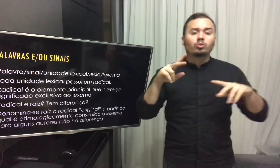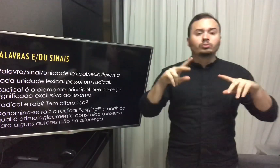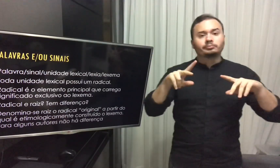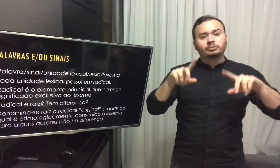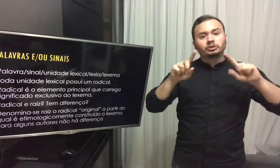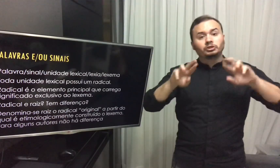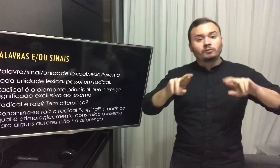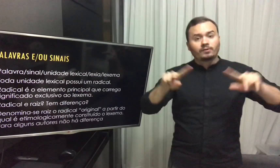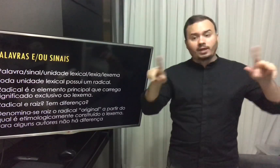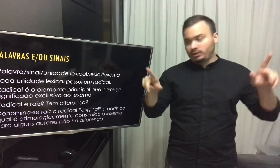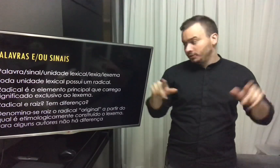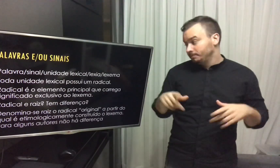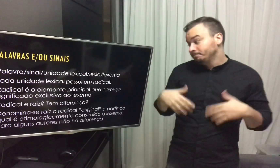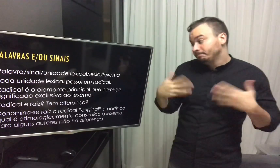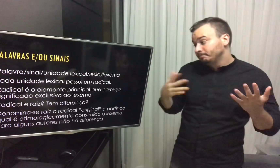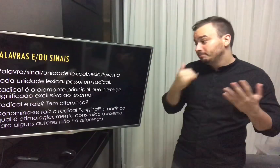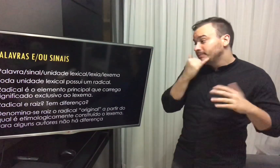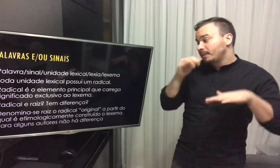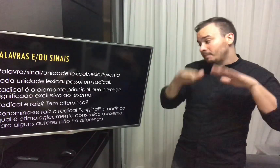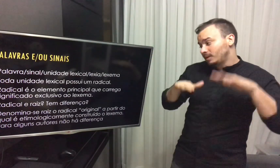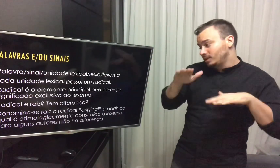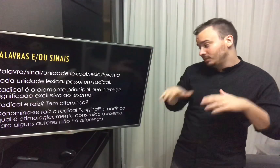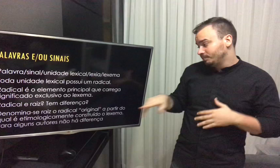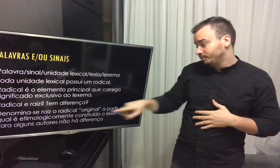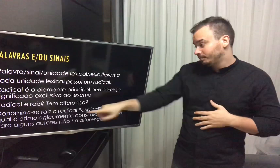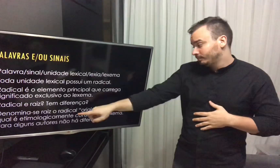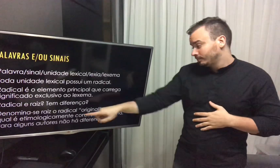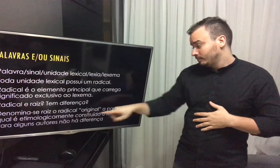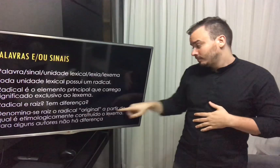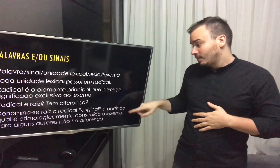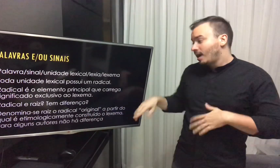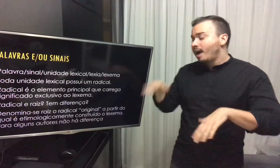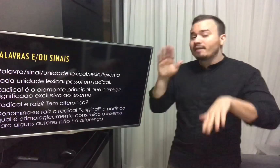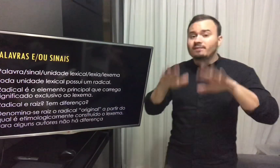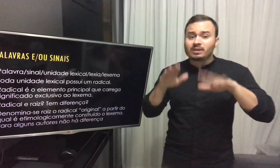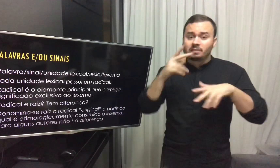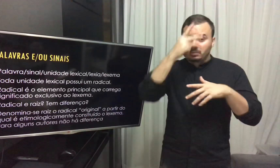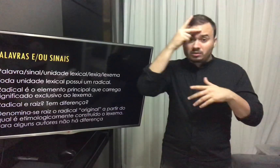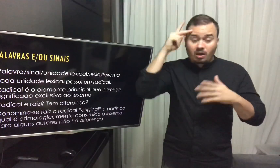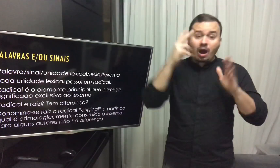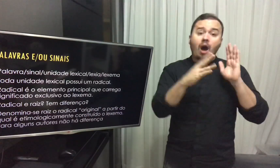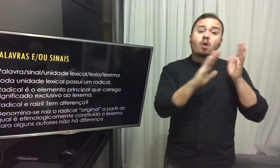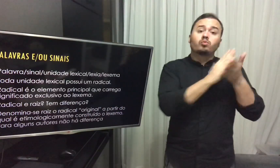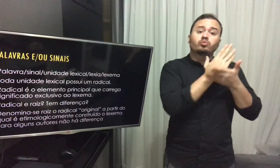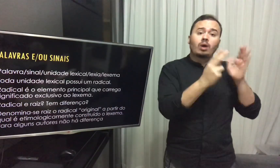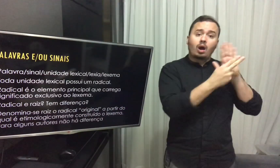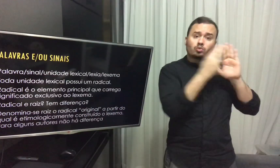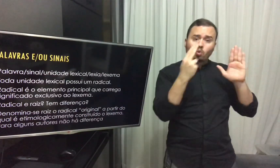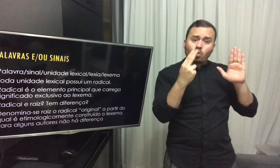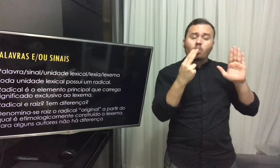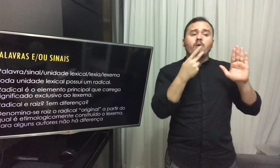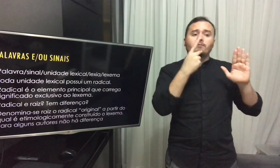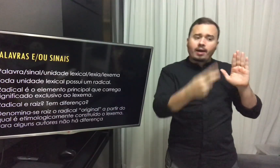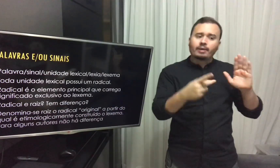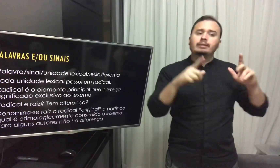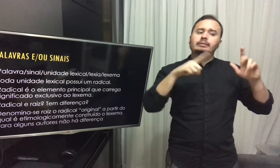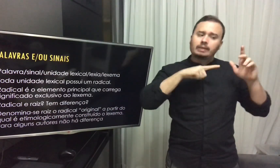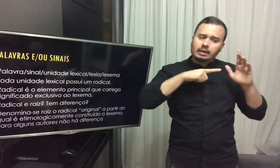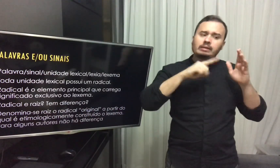Então, outro conceito que a gente precisa trazer é de raiz e radical. Alguns autores fazem